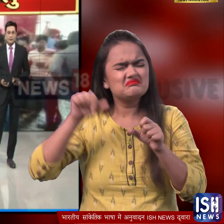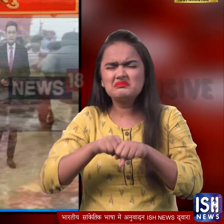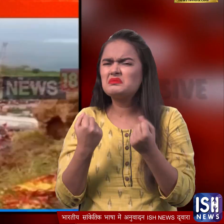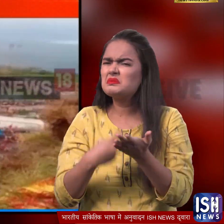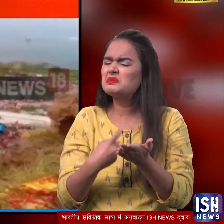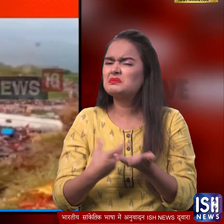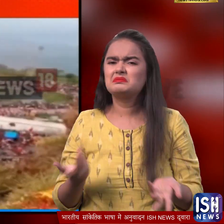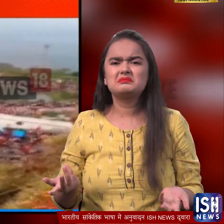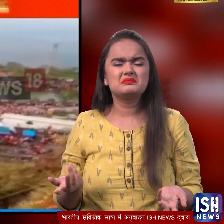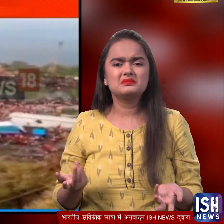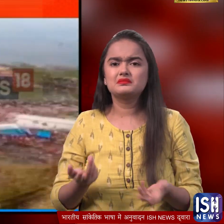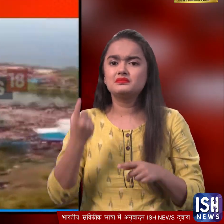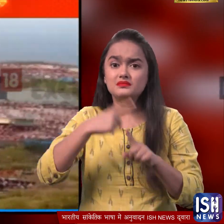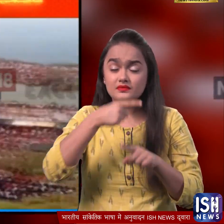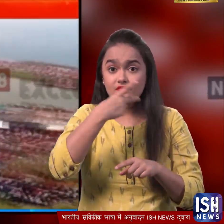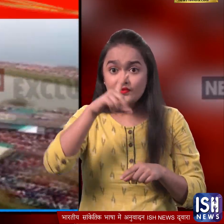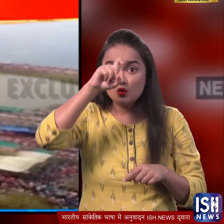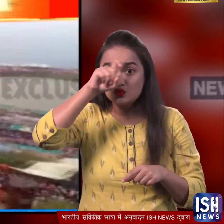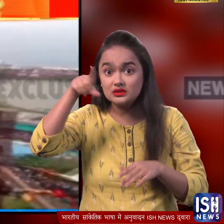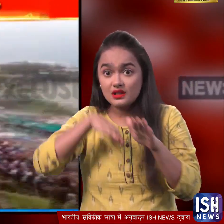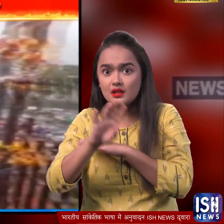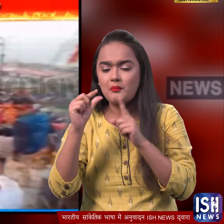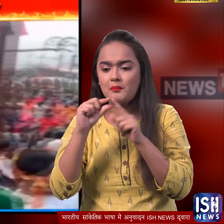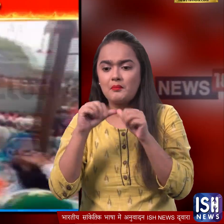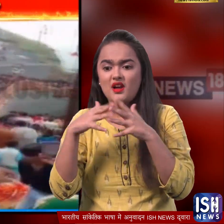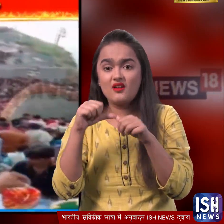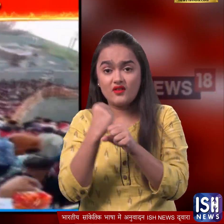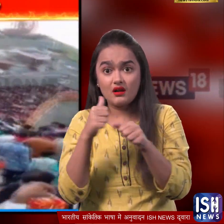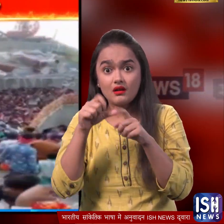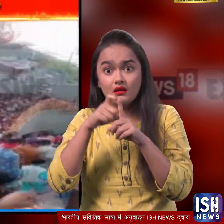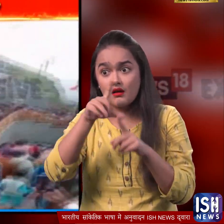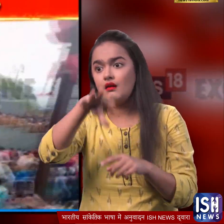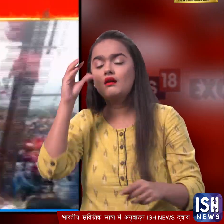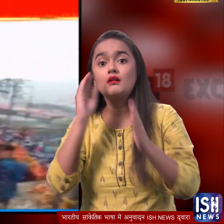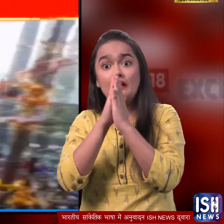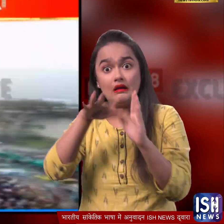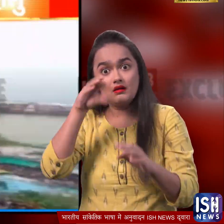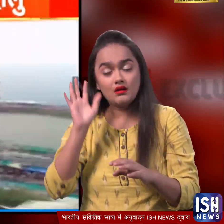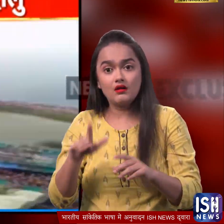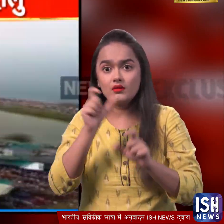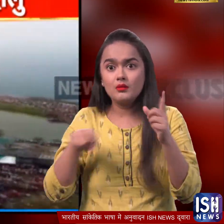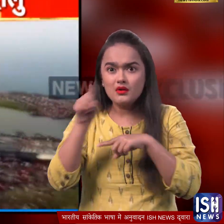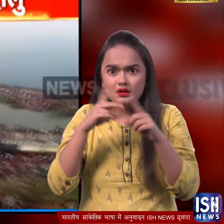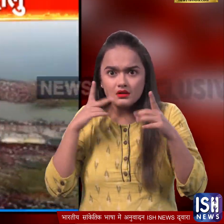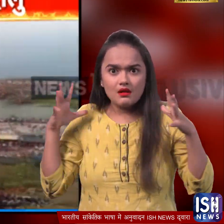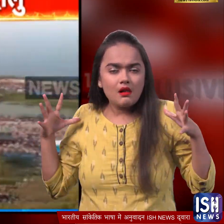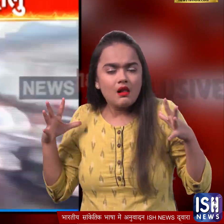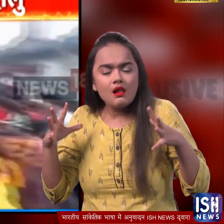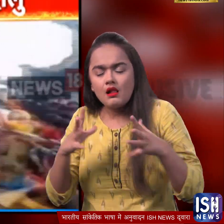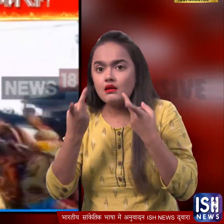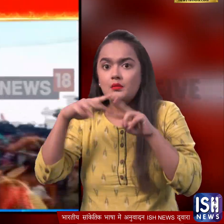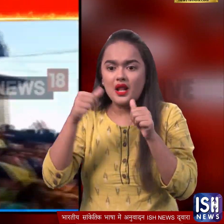हुई, जिसकी झलक गुजरात के पावागढ़ के मशहूर महाकाली मंदिर के बाहर भी दिखी, जहां भक्तों का सैलाब नजर